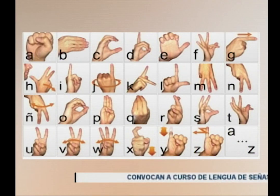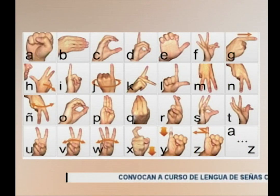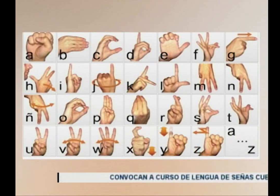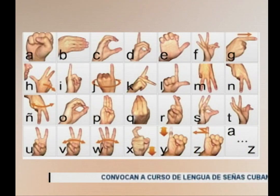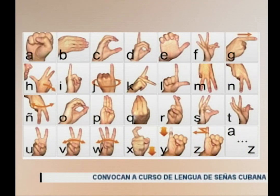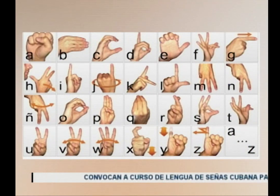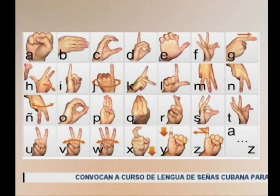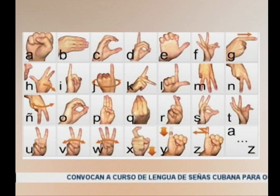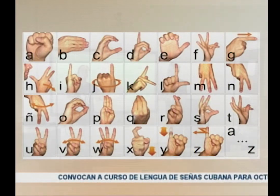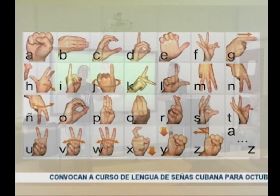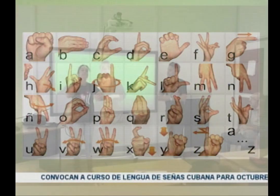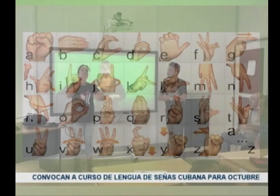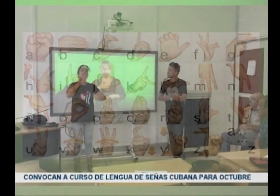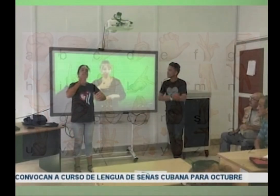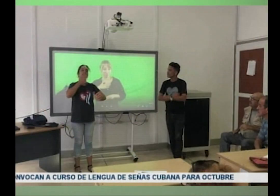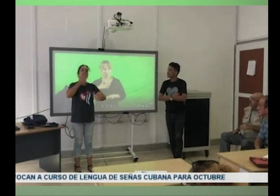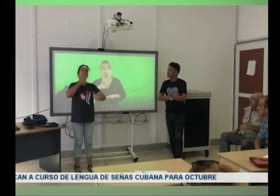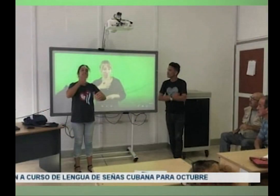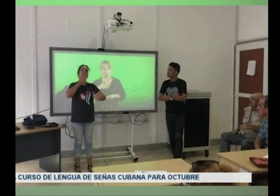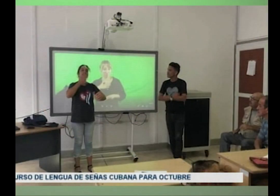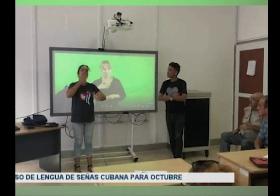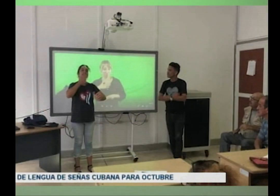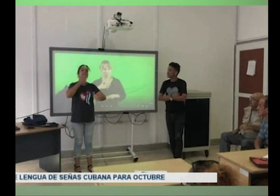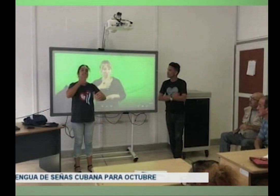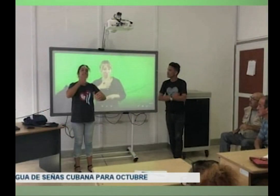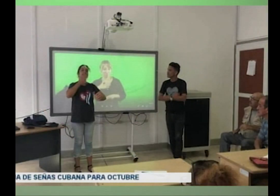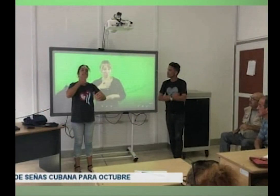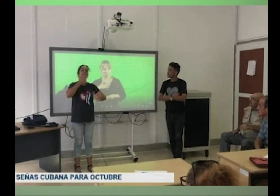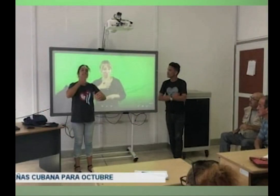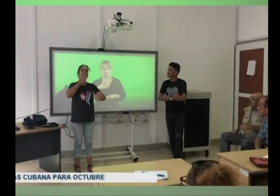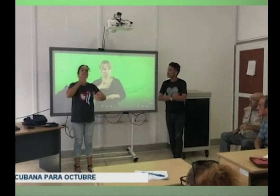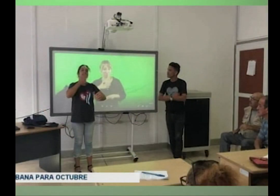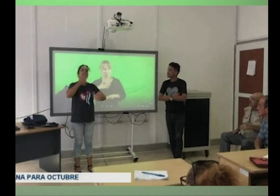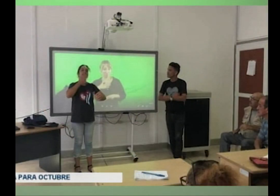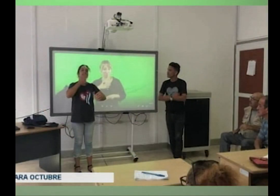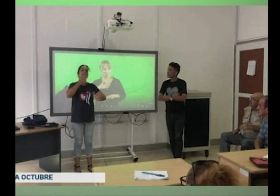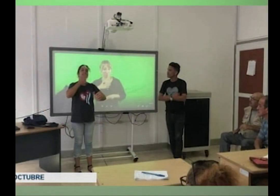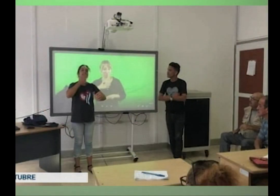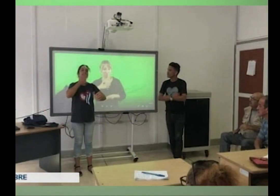pasado meridiano. Actualidad, Habana Noticiario.